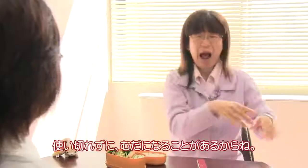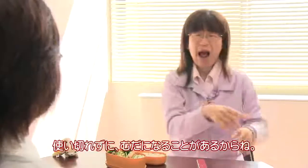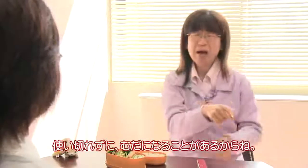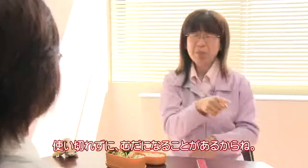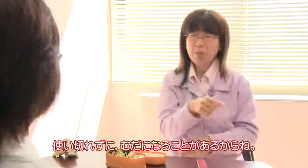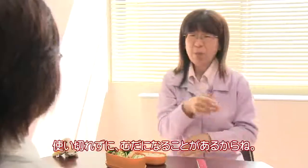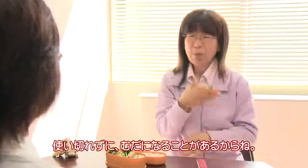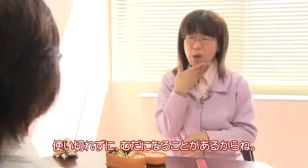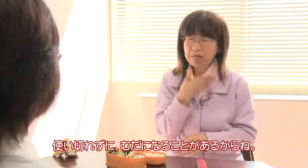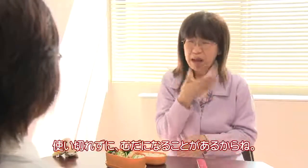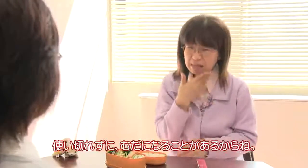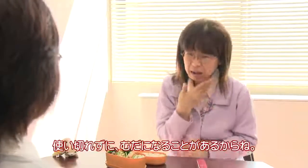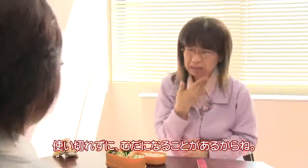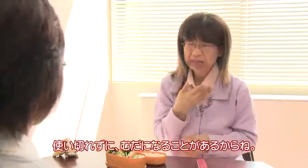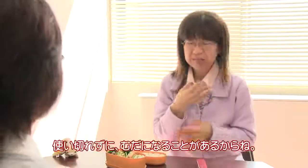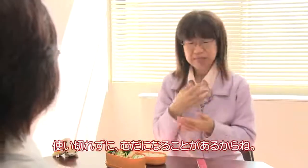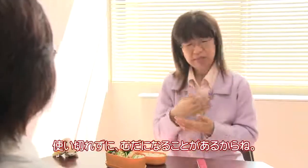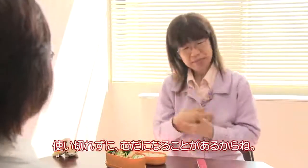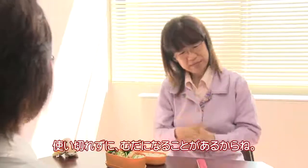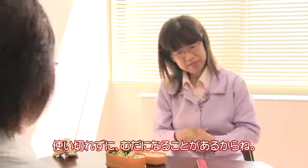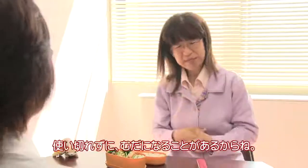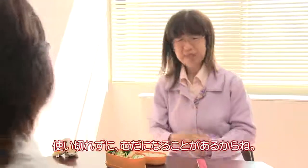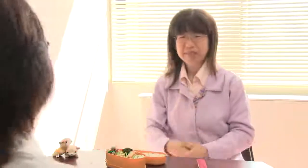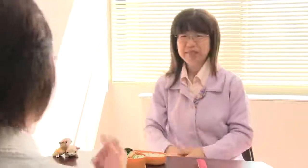使い切れずに無駄になることがあるからねぇ